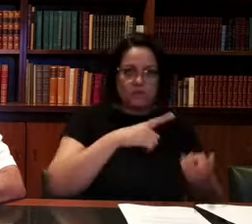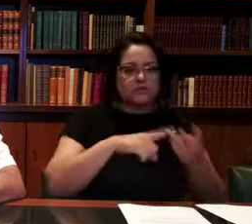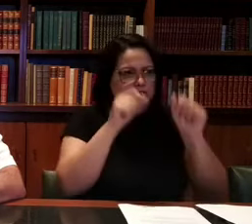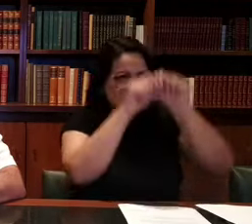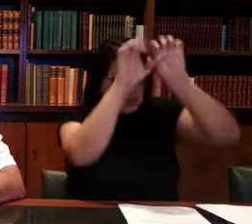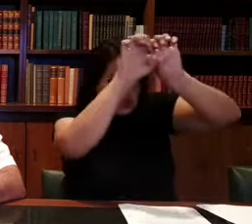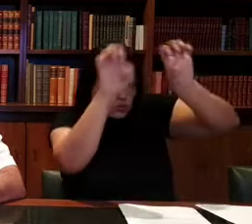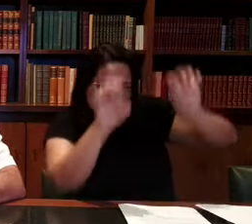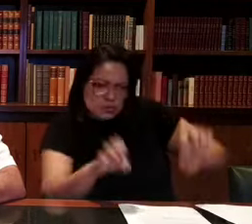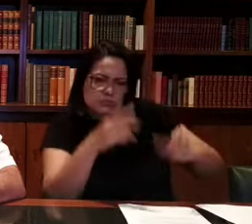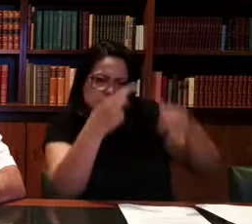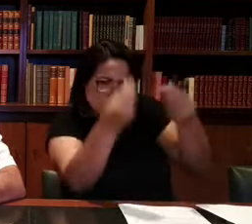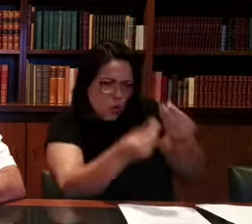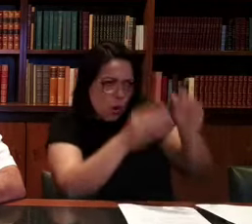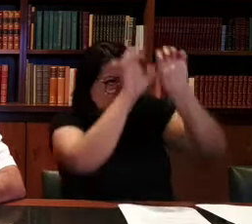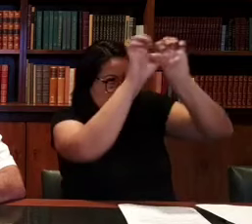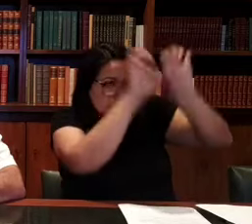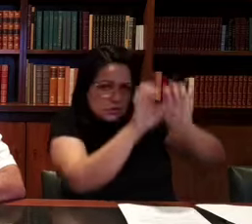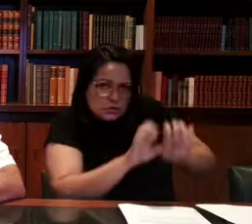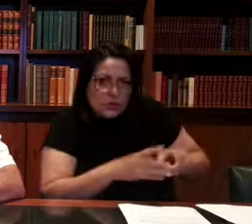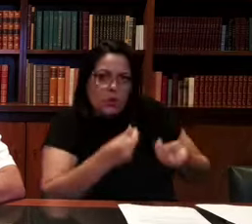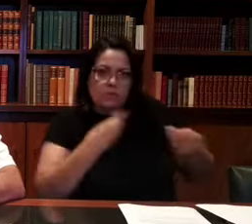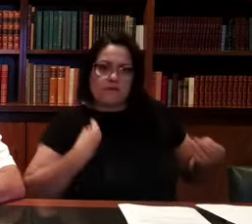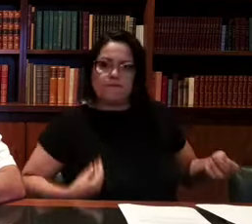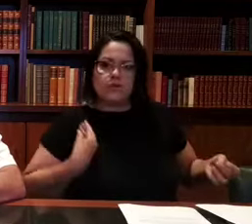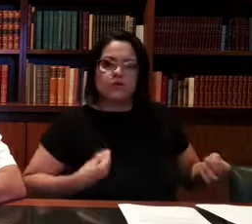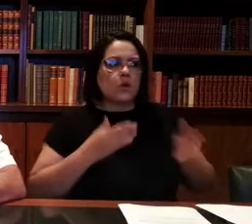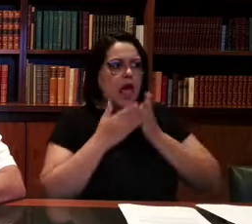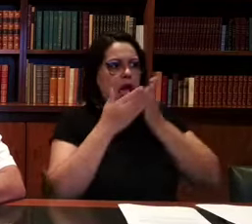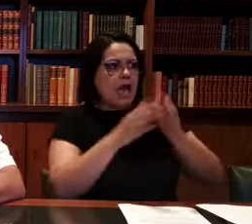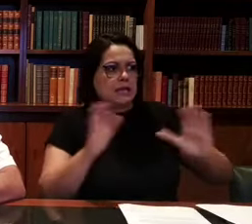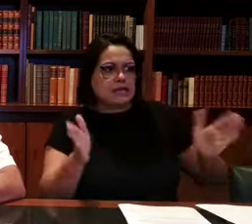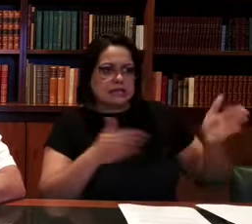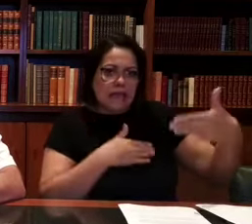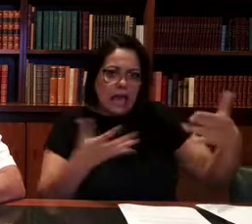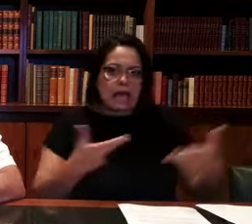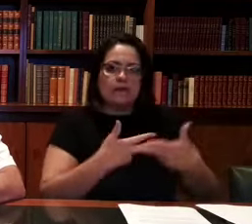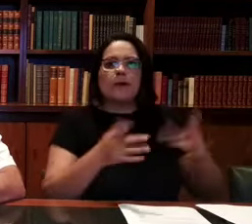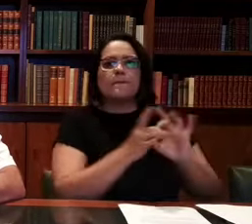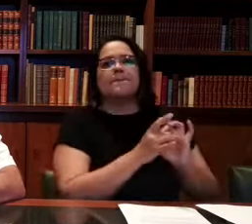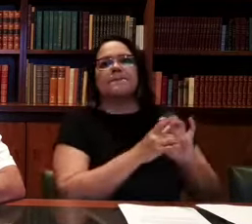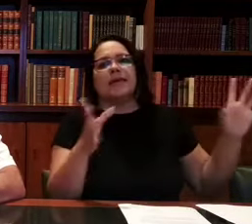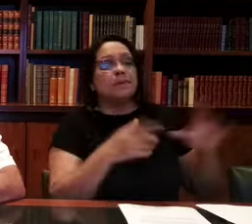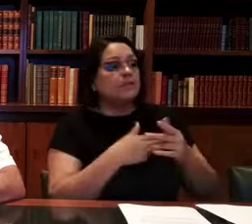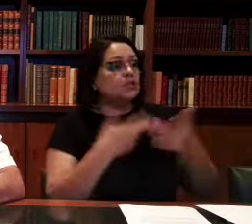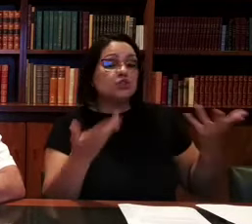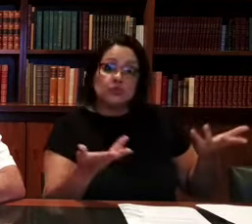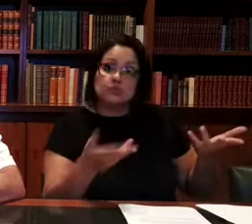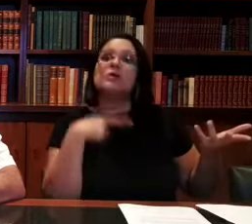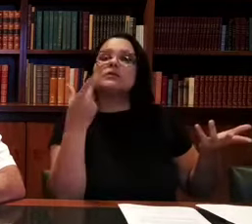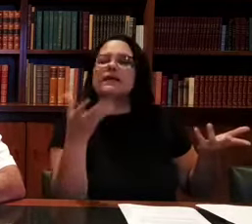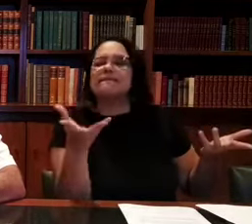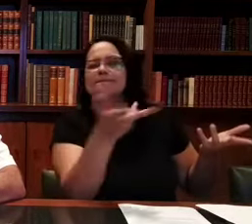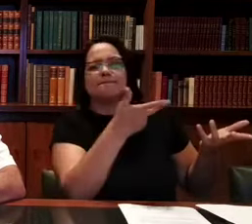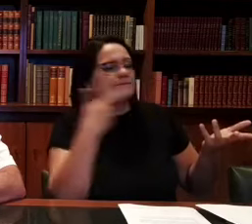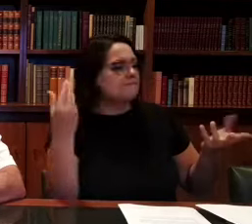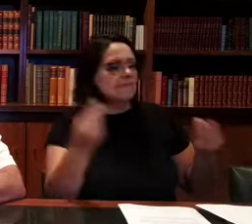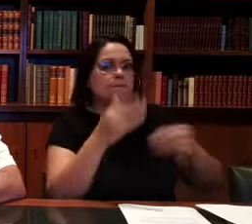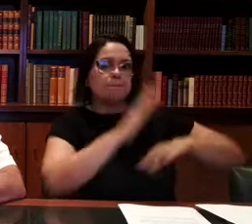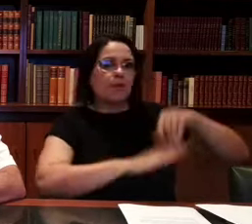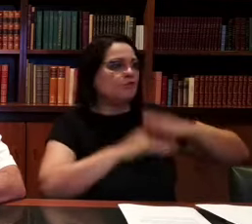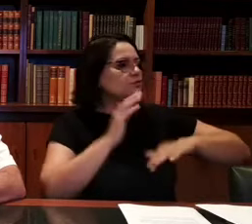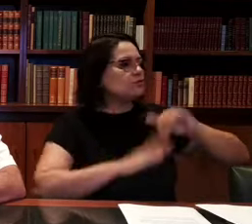como é que o porto vai funcionar em cluster de carga e isso está permitindo Esse aumento expressivo uma grande profissionalização